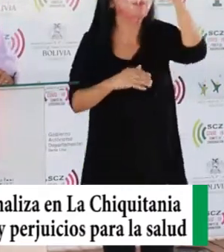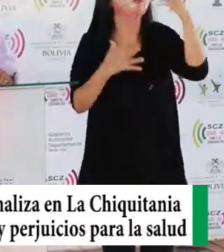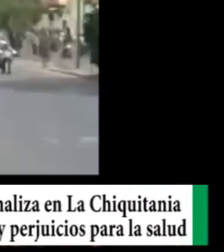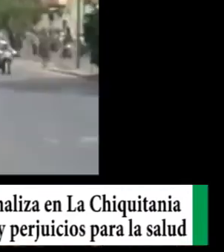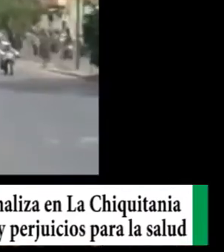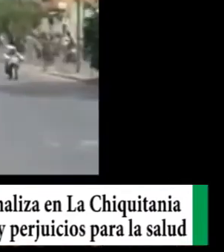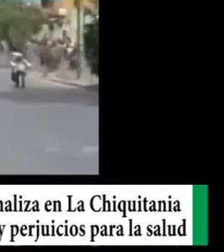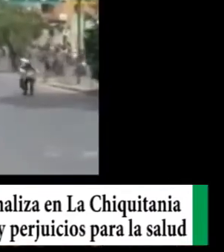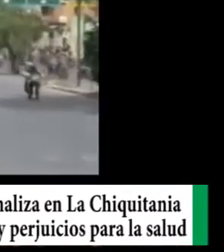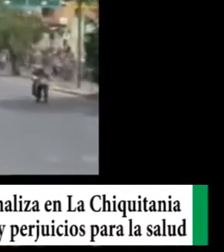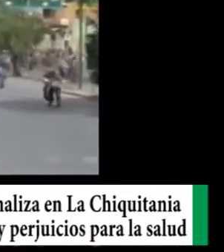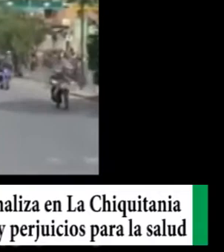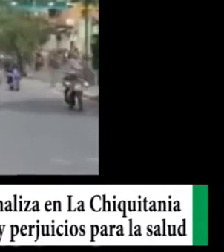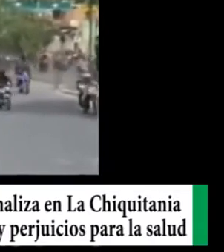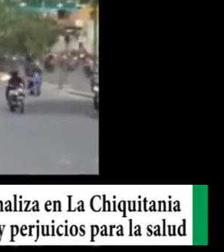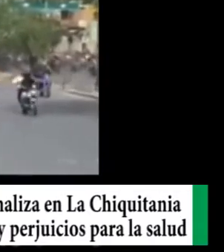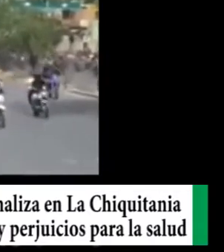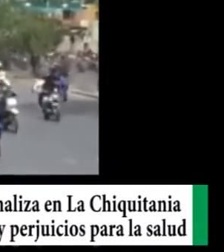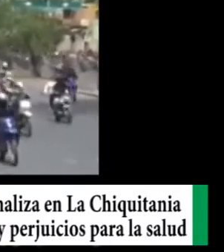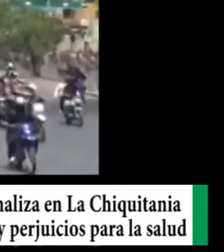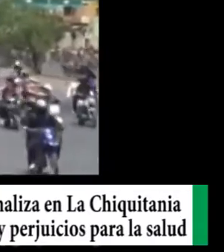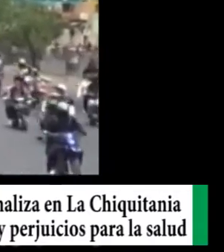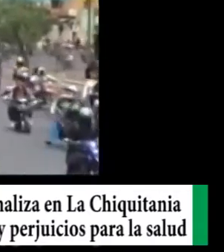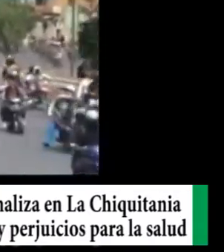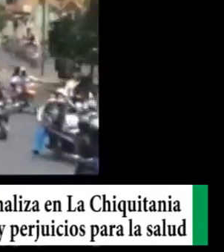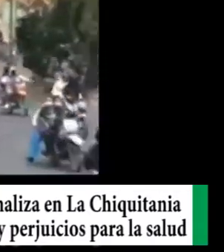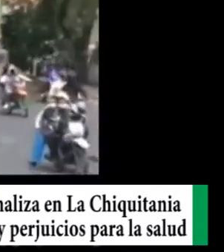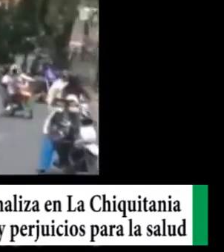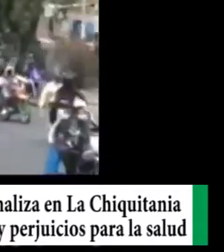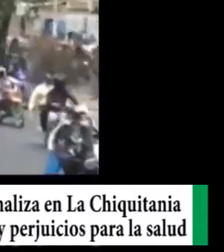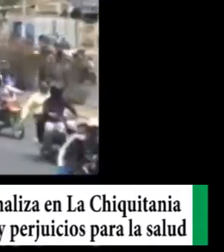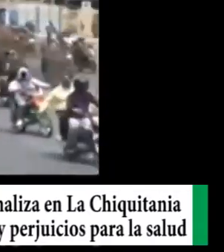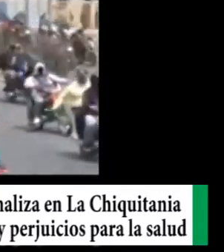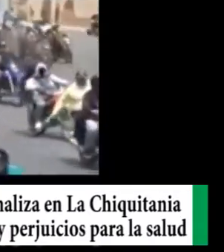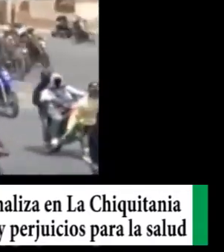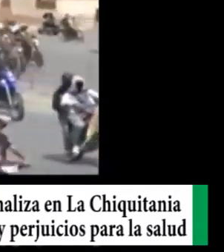en Tiquipay. La resistencia cochada fue Beijing Blanco Galindo.